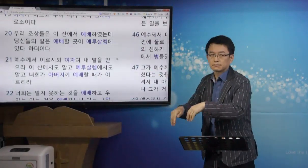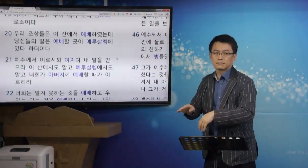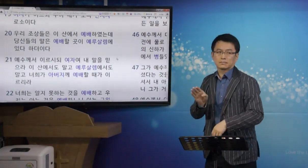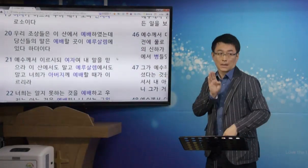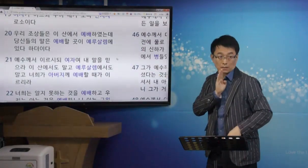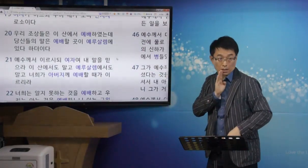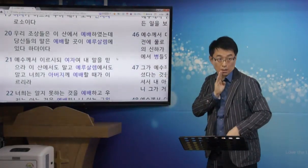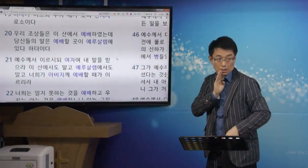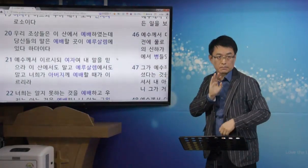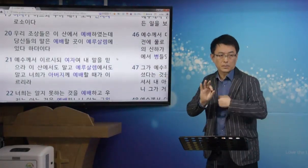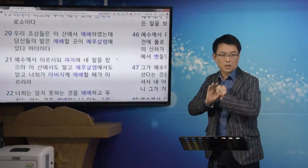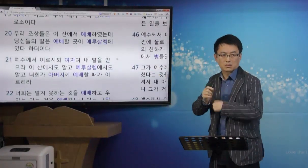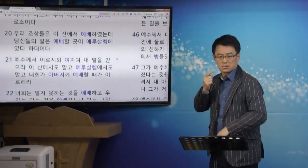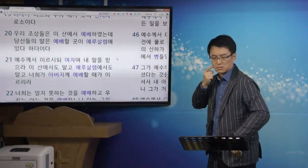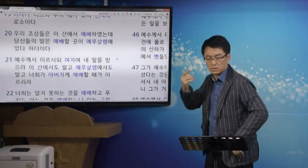수 없습니다.